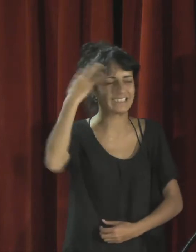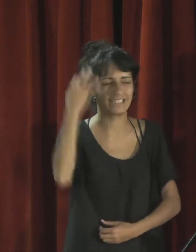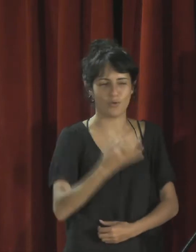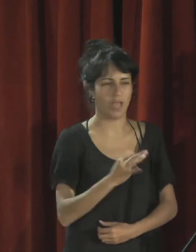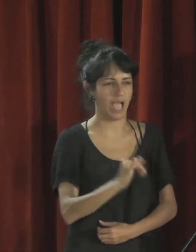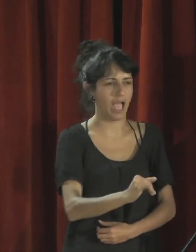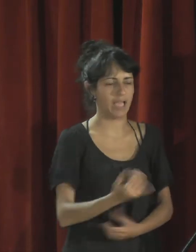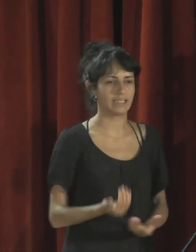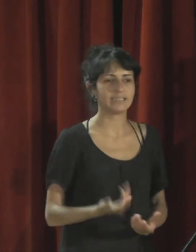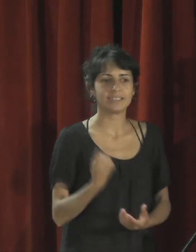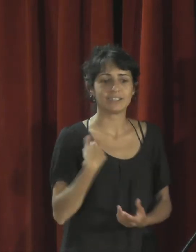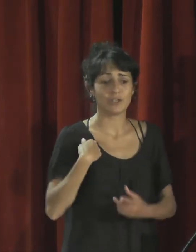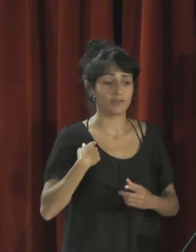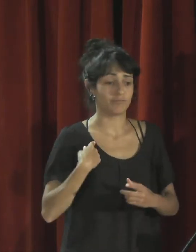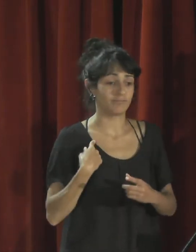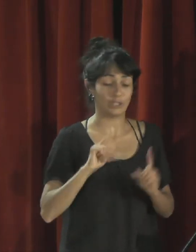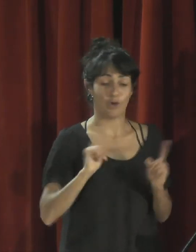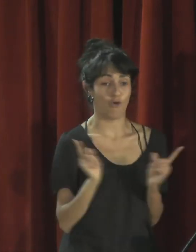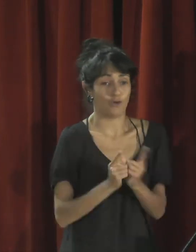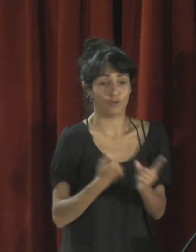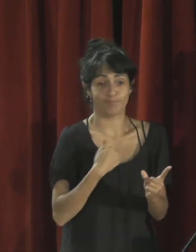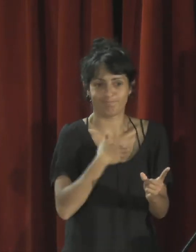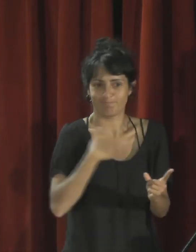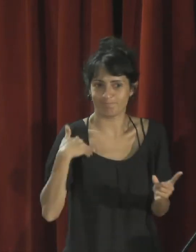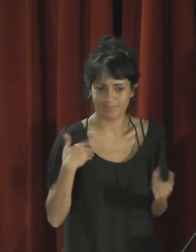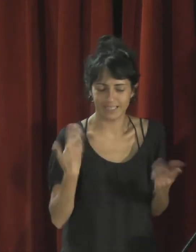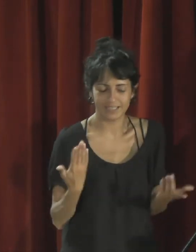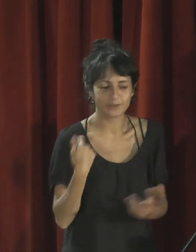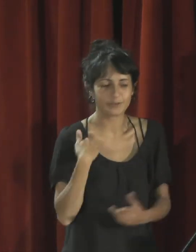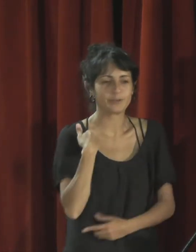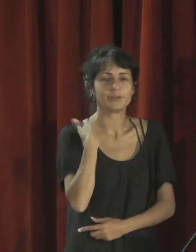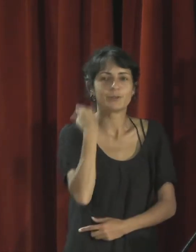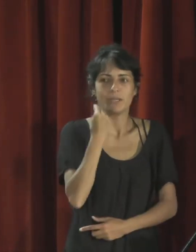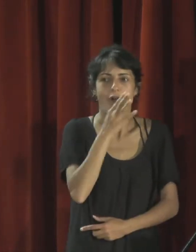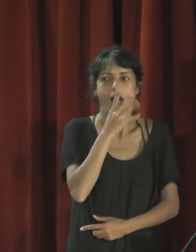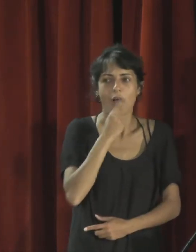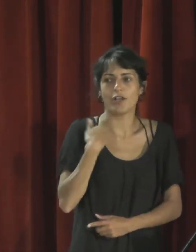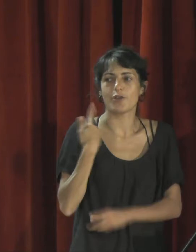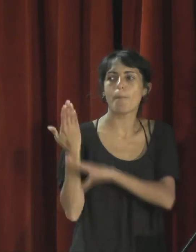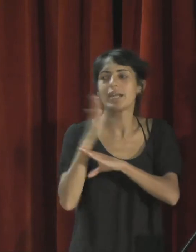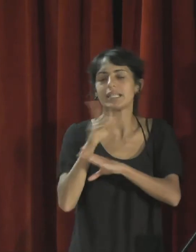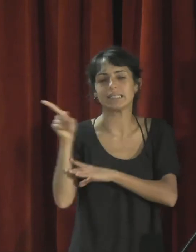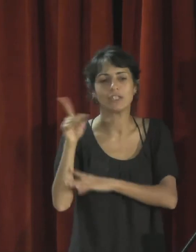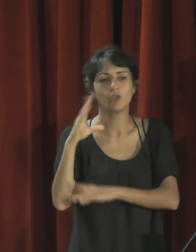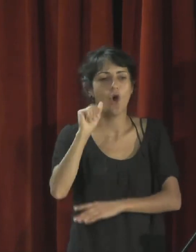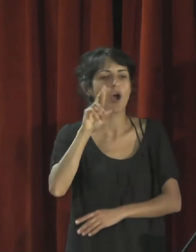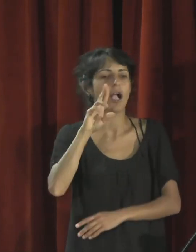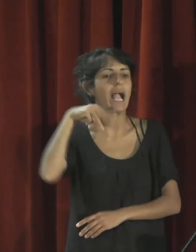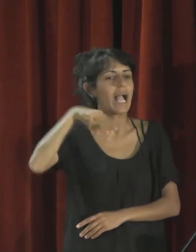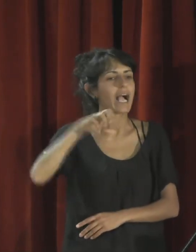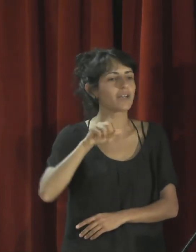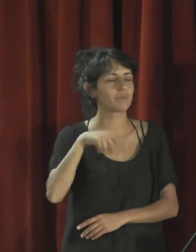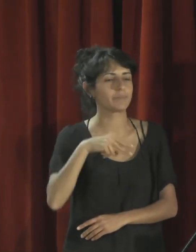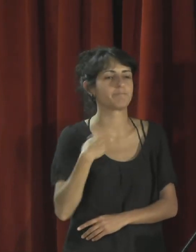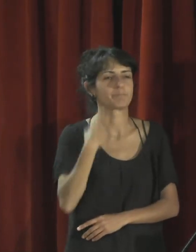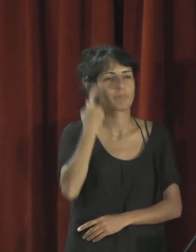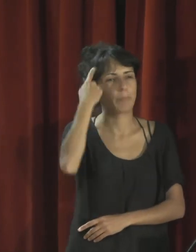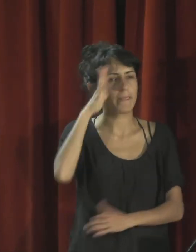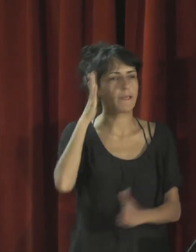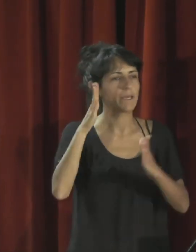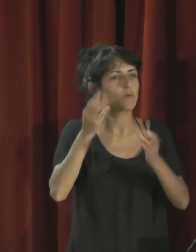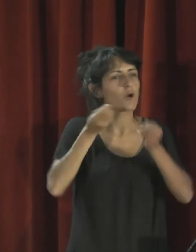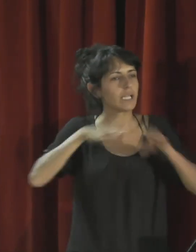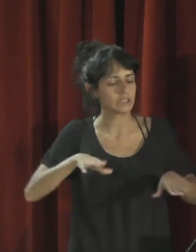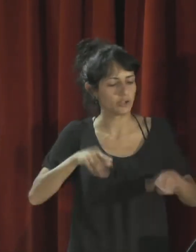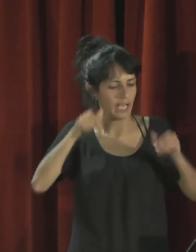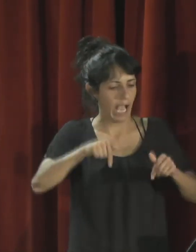Ben, non me quero estender moito máis. Eu penso que vou a presentar a Carmen. Hai 2 feitos históricos deste proceso de En